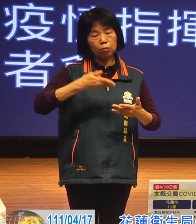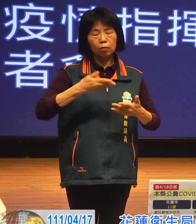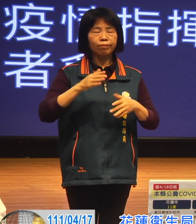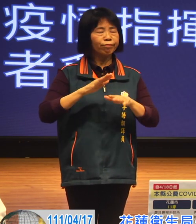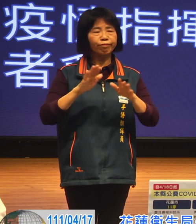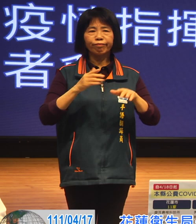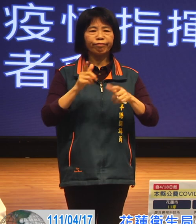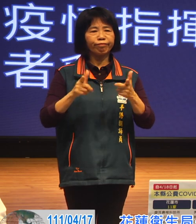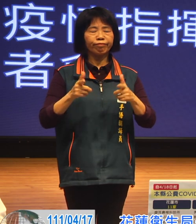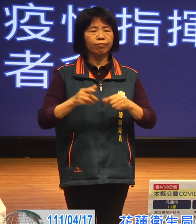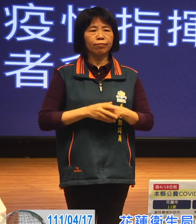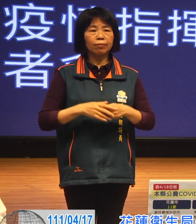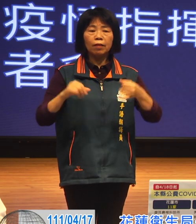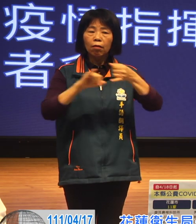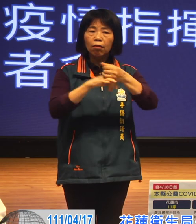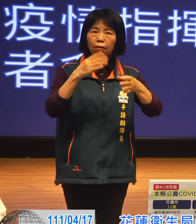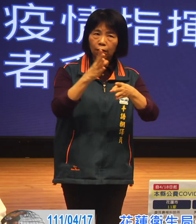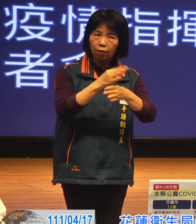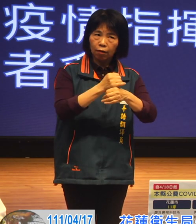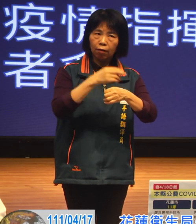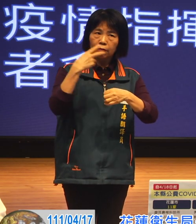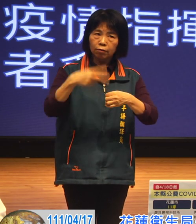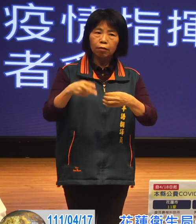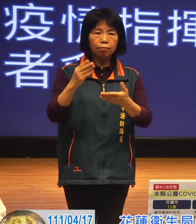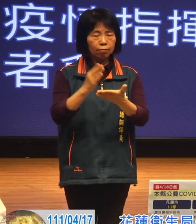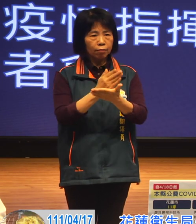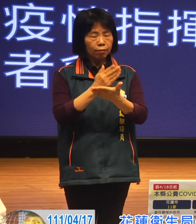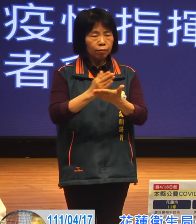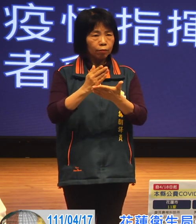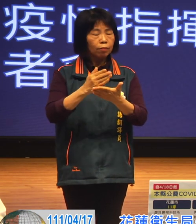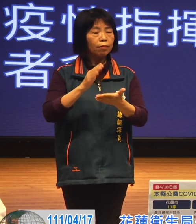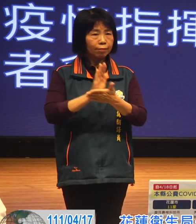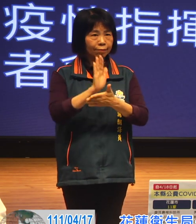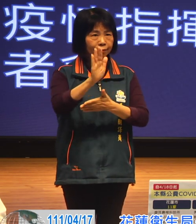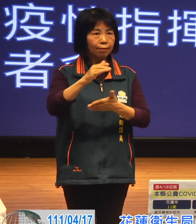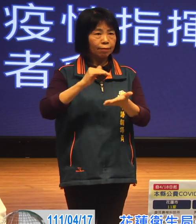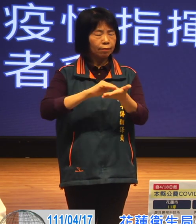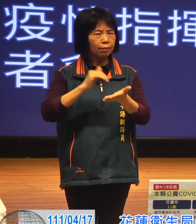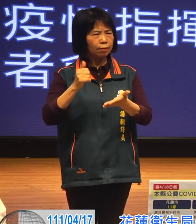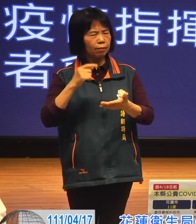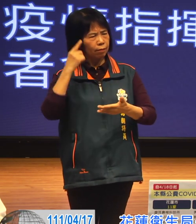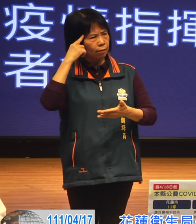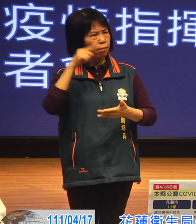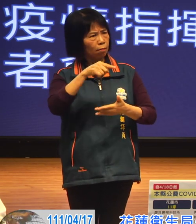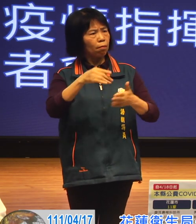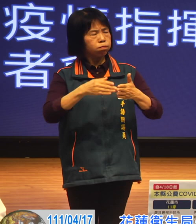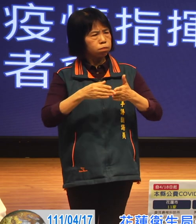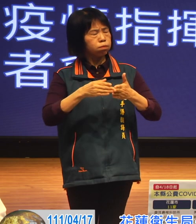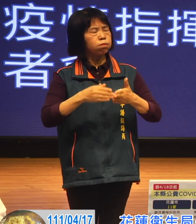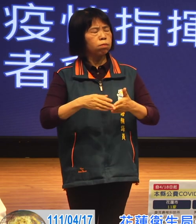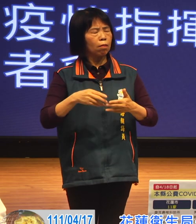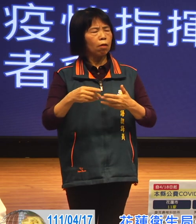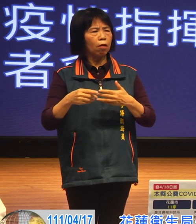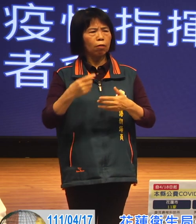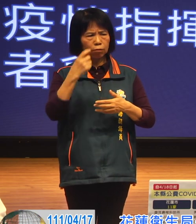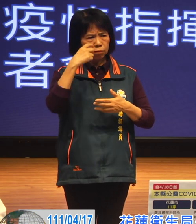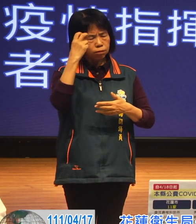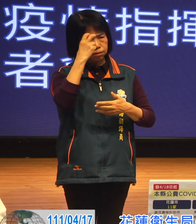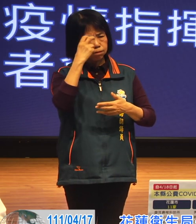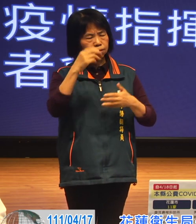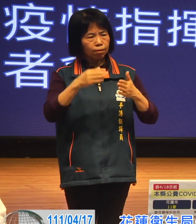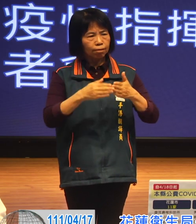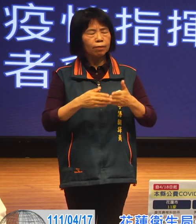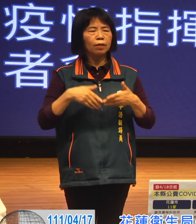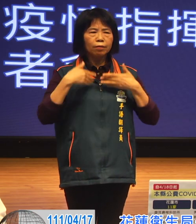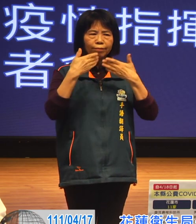须经过一个挂号一个评估之后那医师觉得有需要那他就会给你这样一个家用